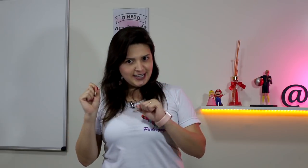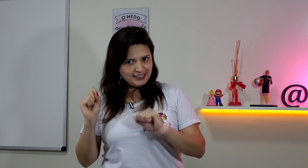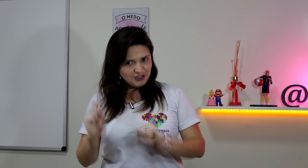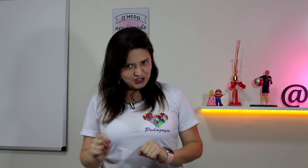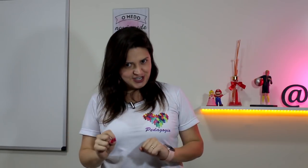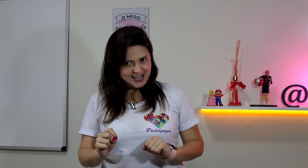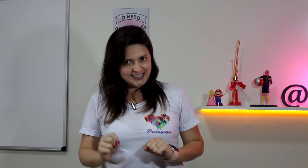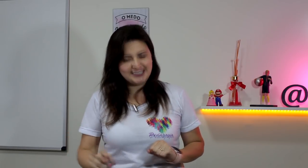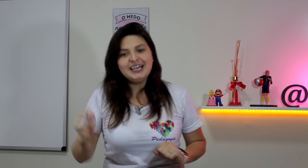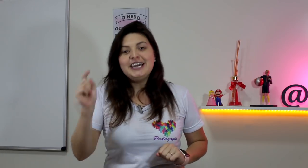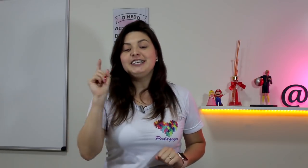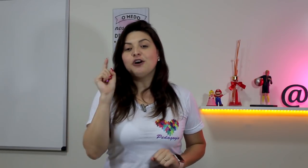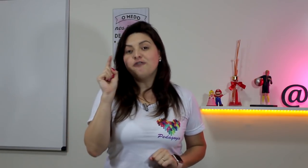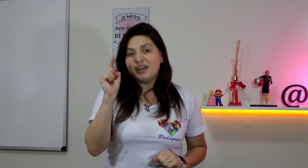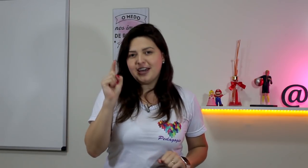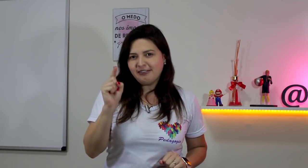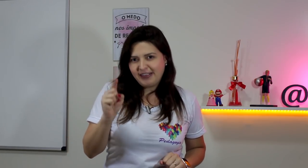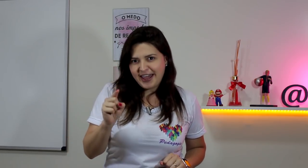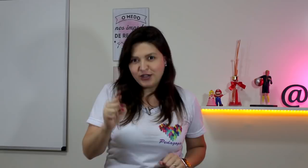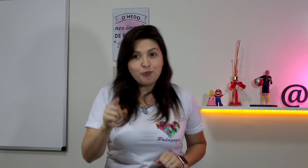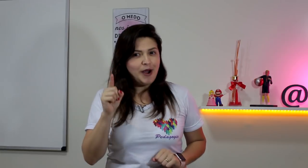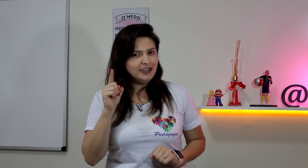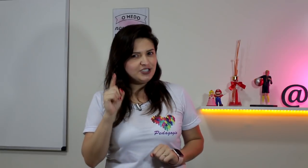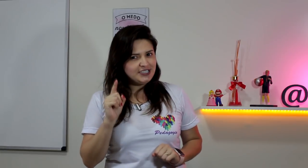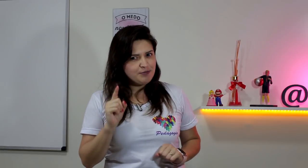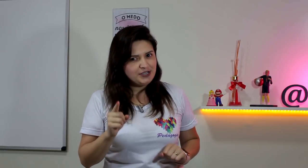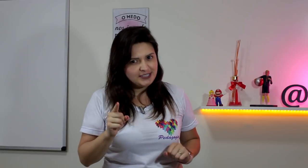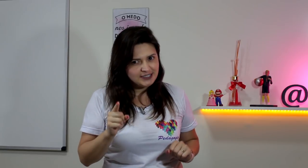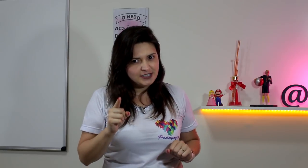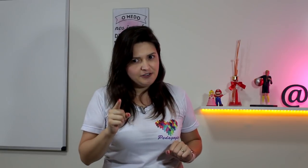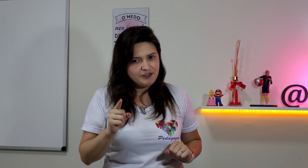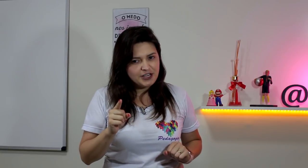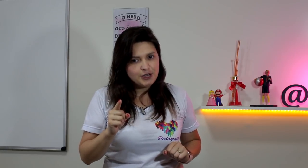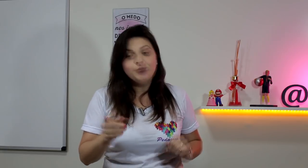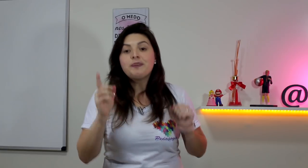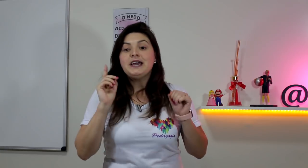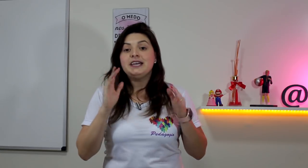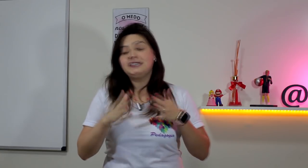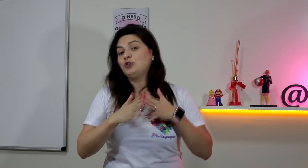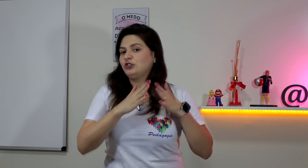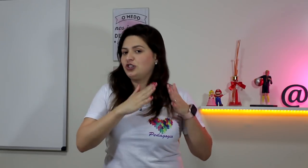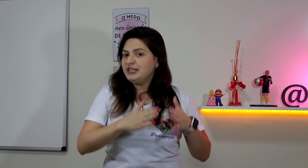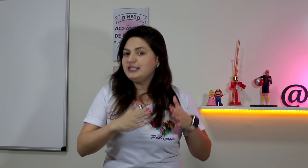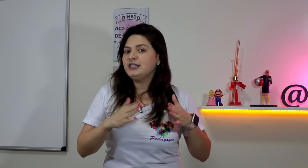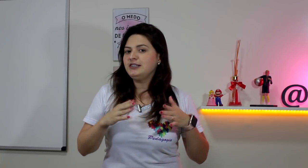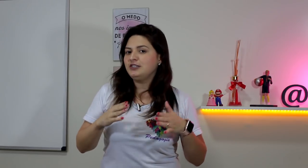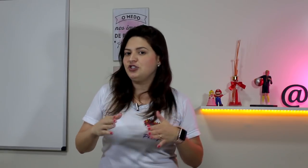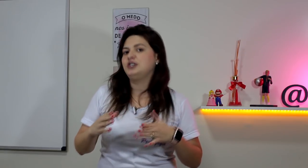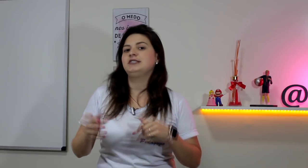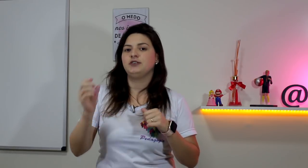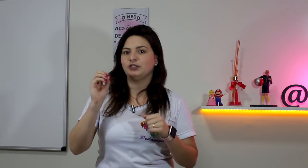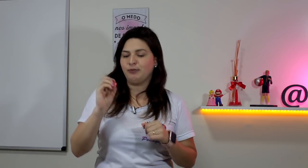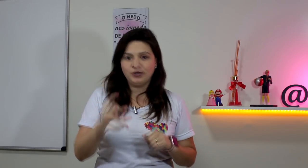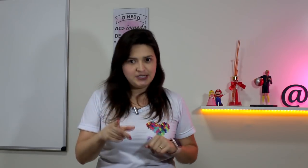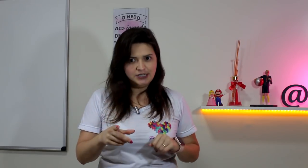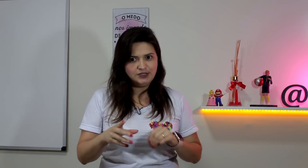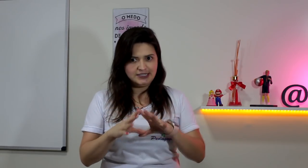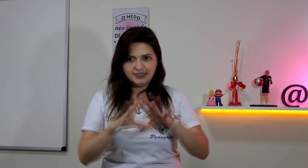15 dias. Então fique atento, participe desse desafio. E assim, de 15 em 15 dias eu vou estar postando esse desafio